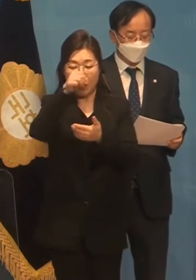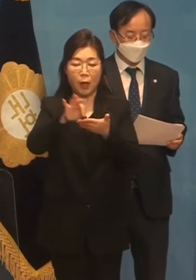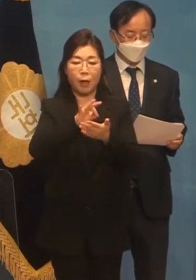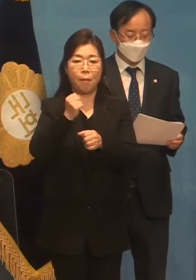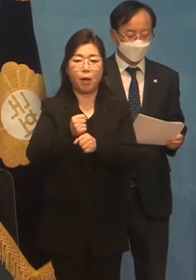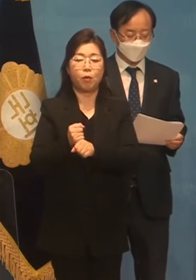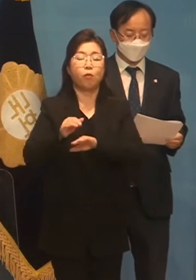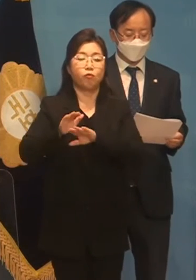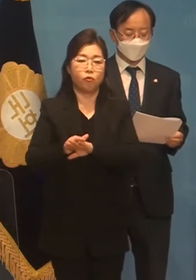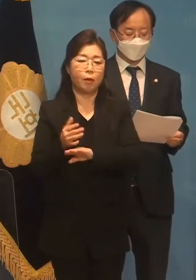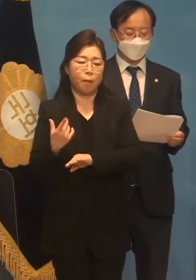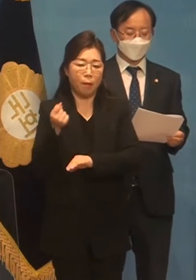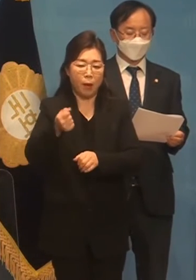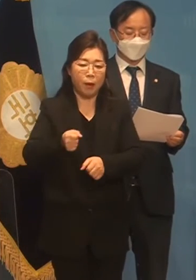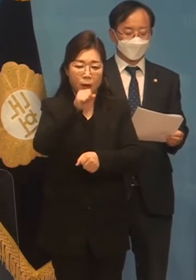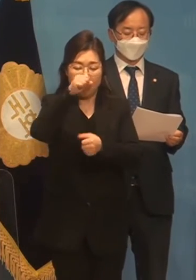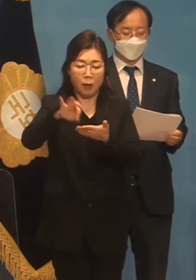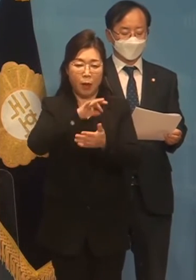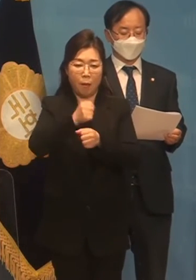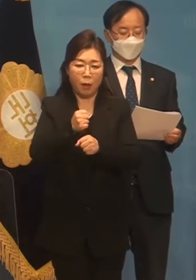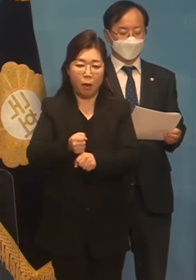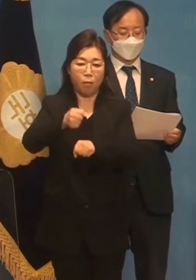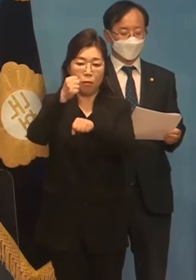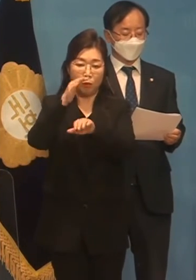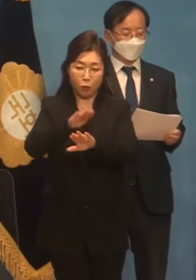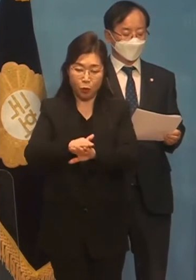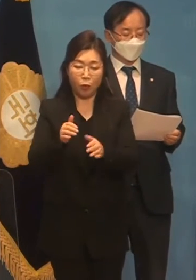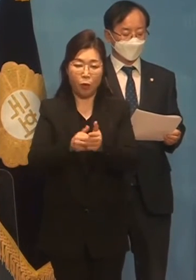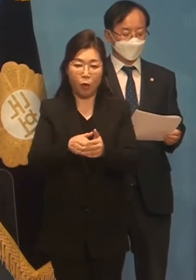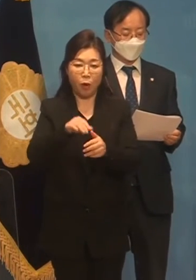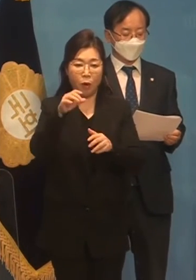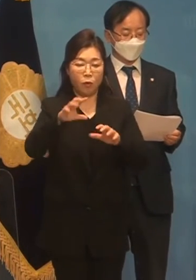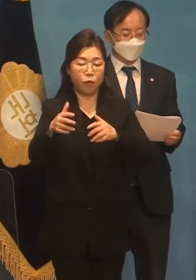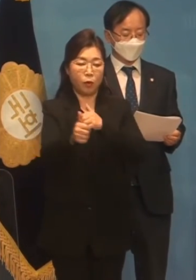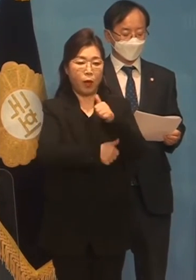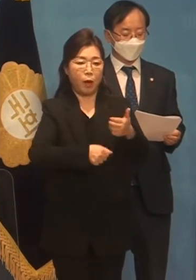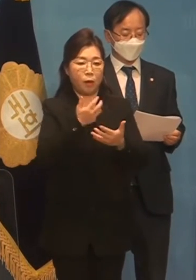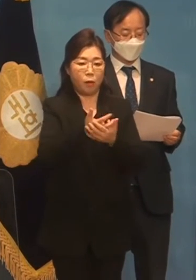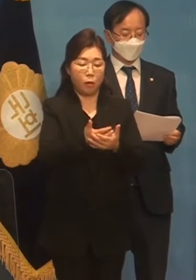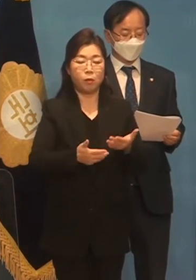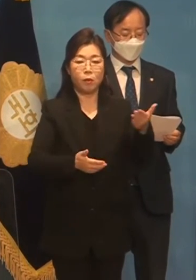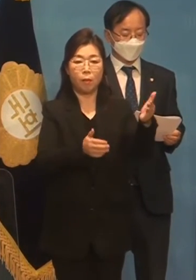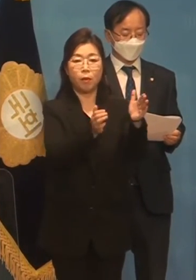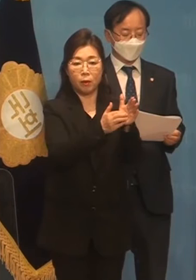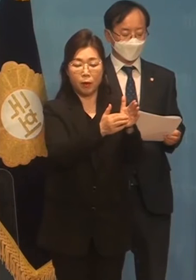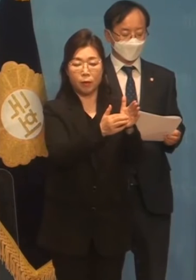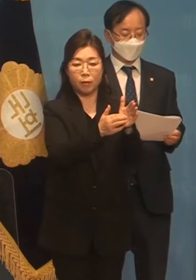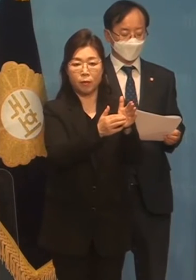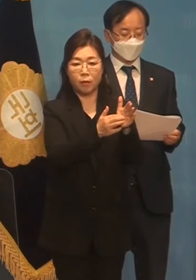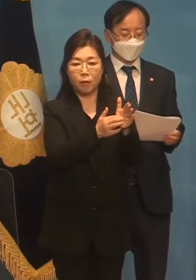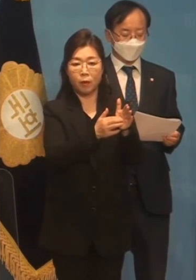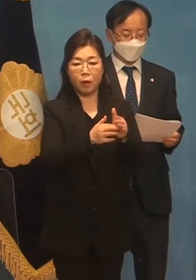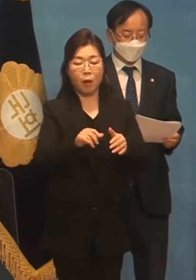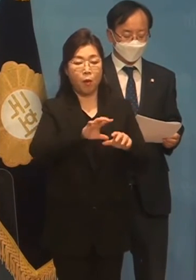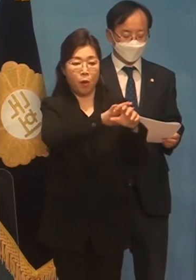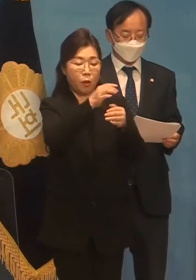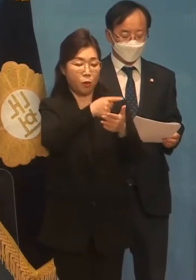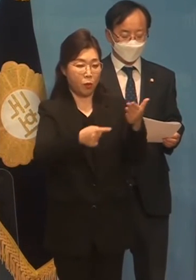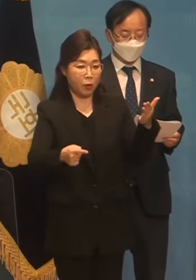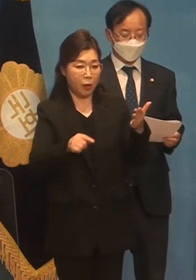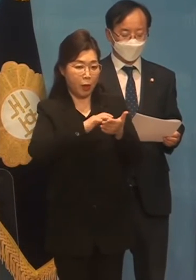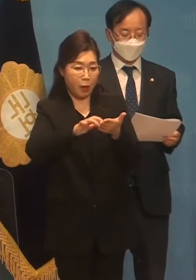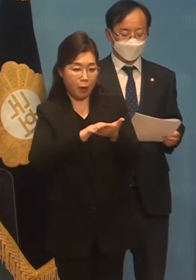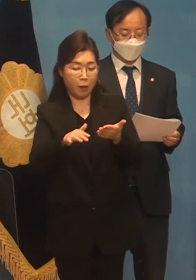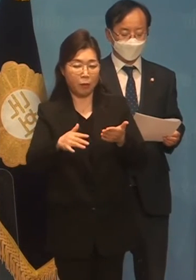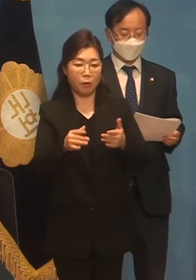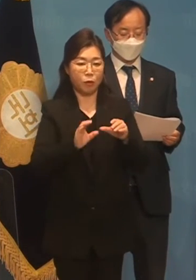예산안을 즉시 편성해 국회에 제출할 것을 요구했습니다. 더불어민주당 을지로위원회가 코로나19